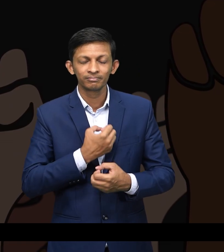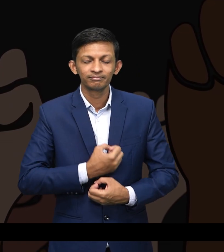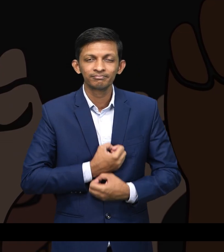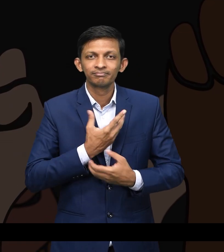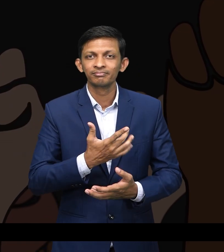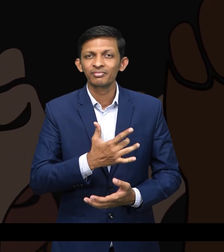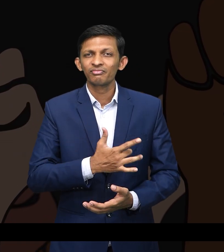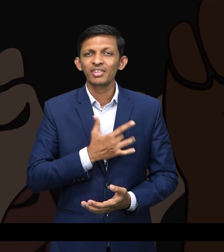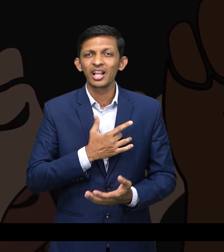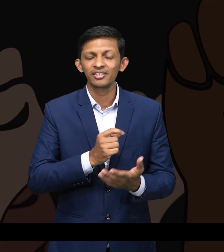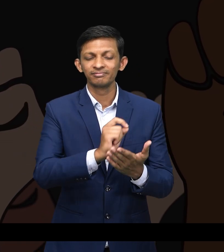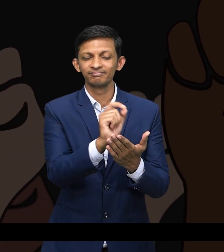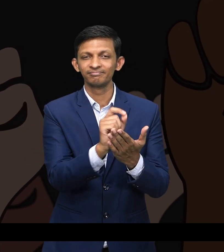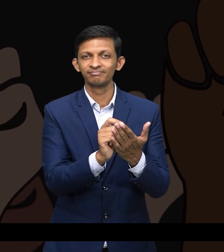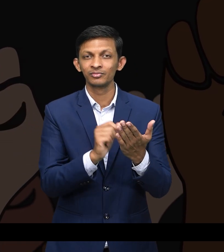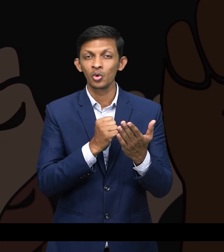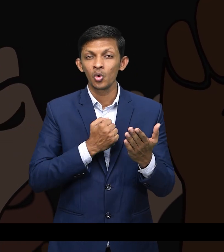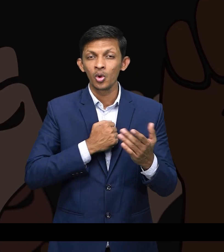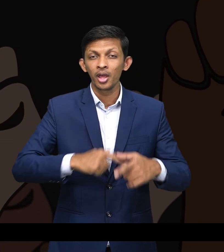ఆటోబయోగ్రఫీ, స్వీయ జీవిత చరిత్ర.